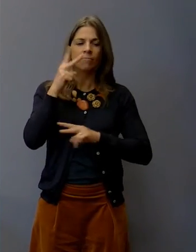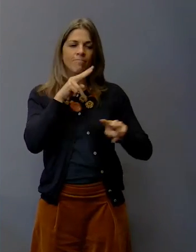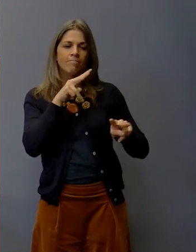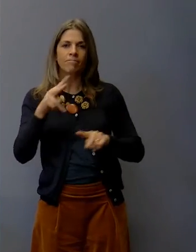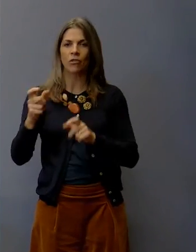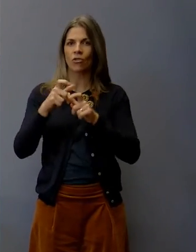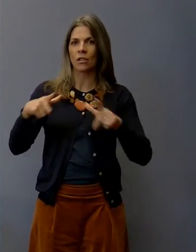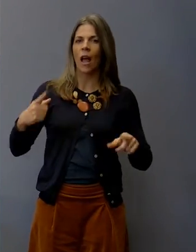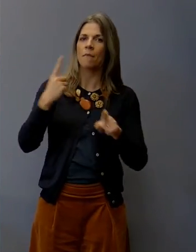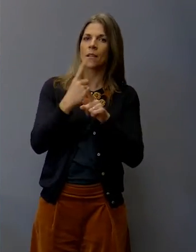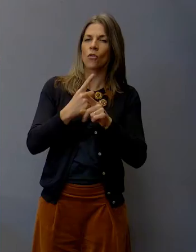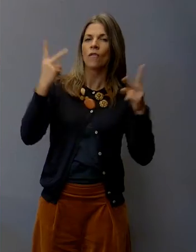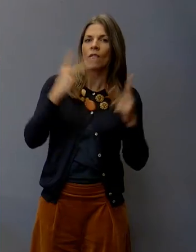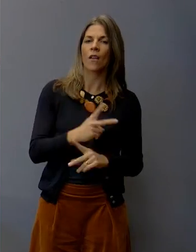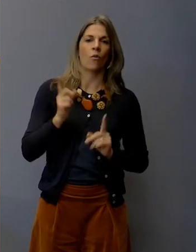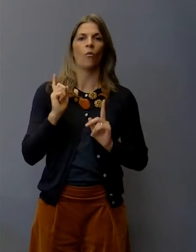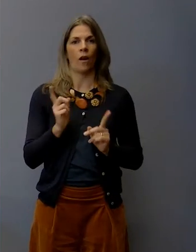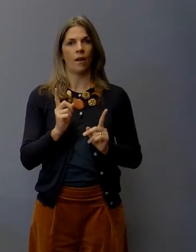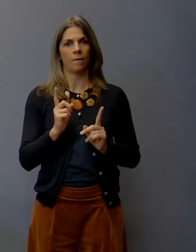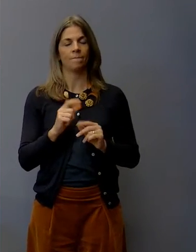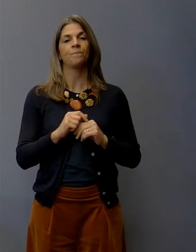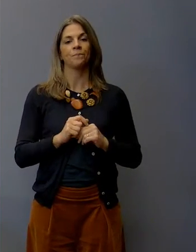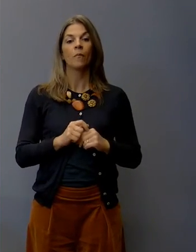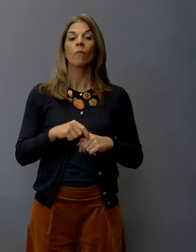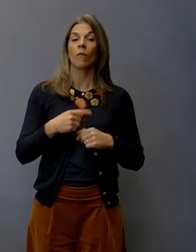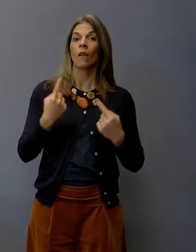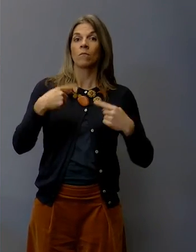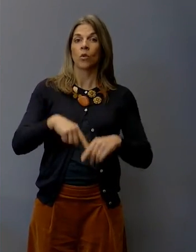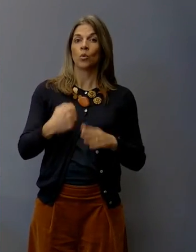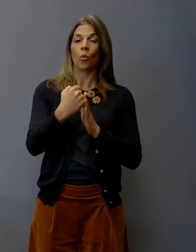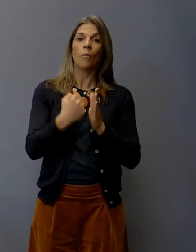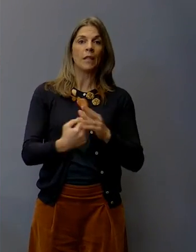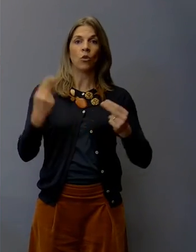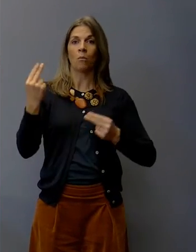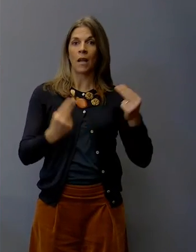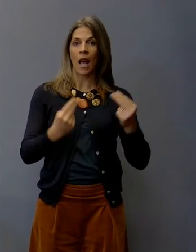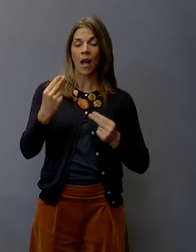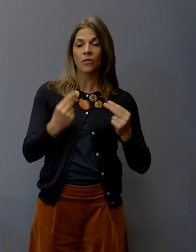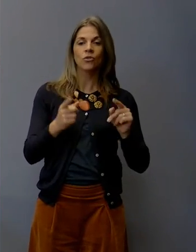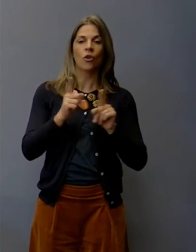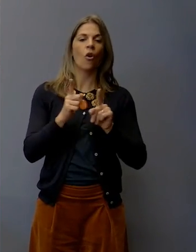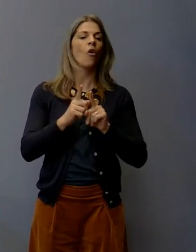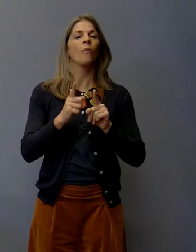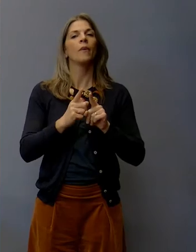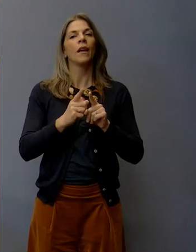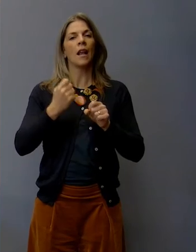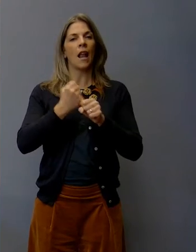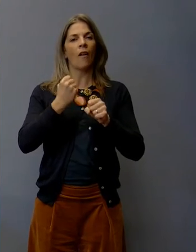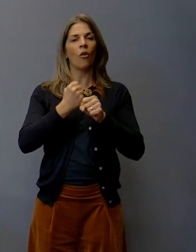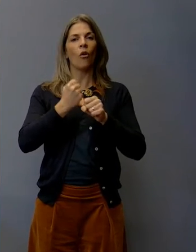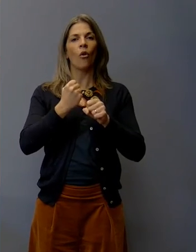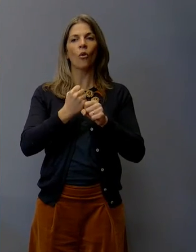questo bilancio così come il lavoro di questa giunta ha posto